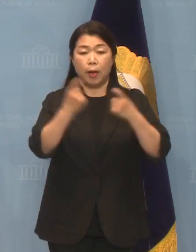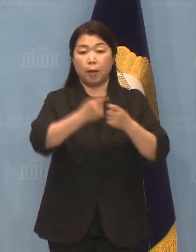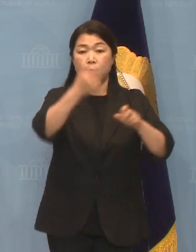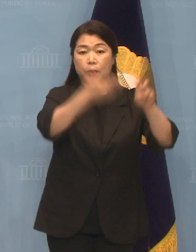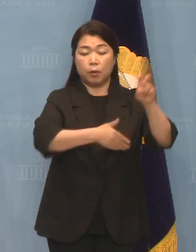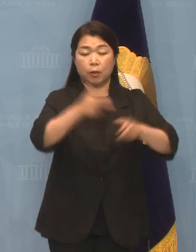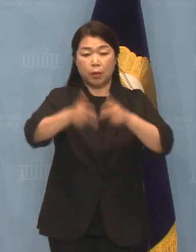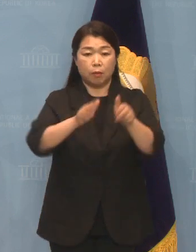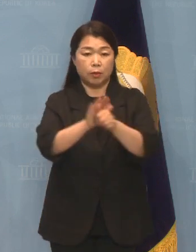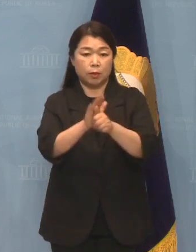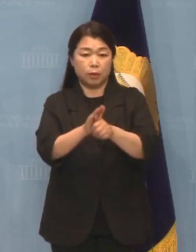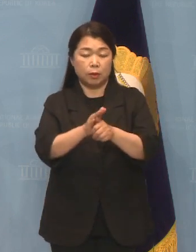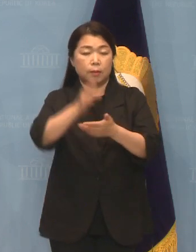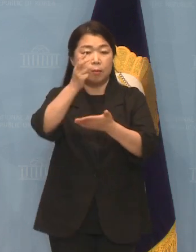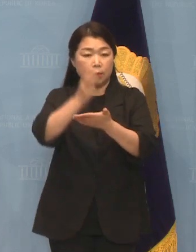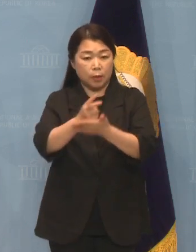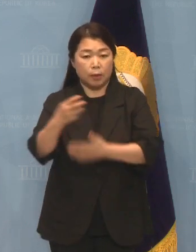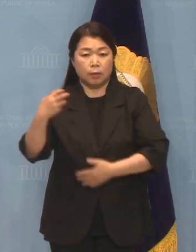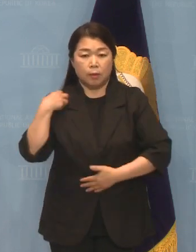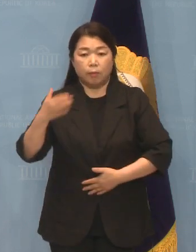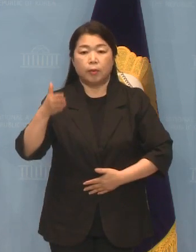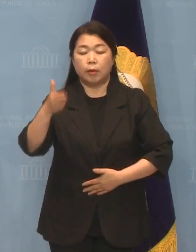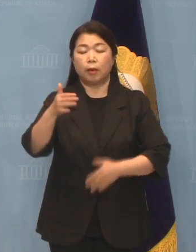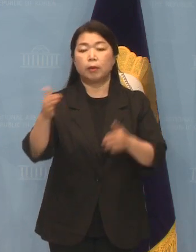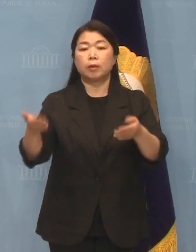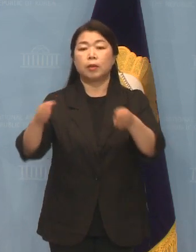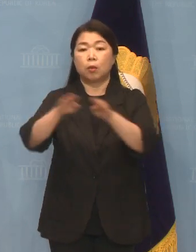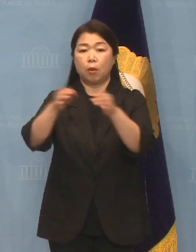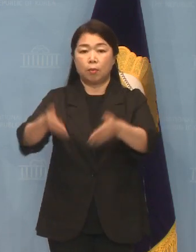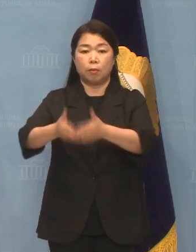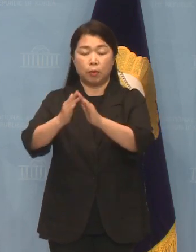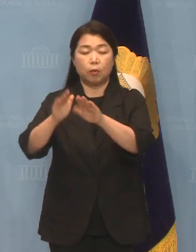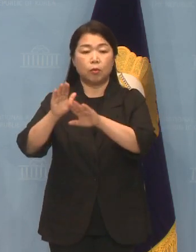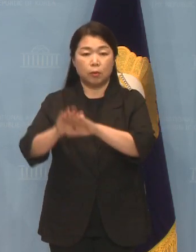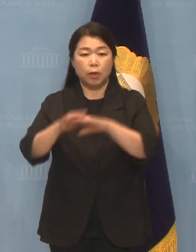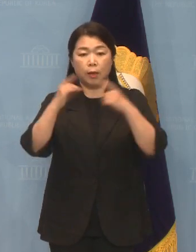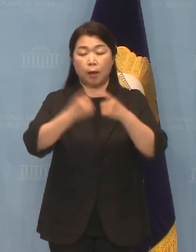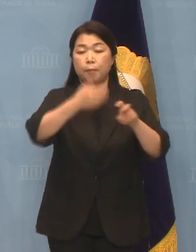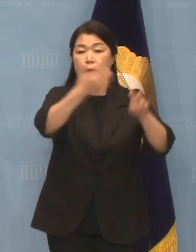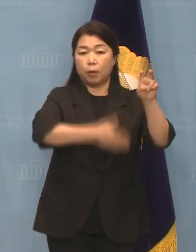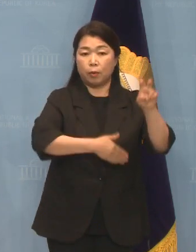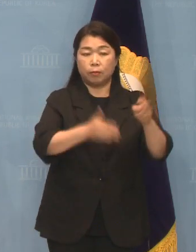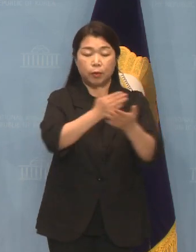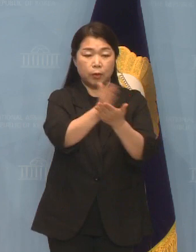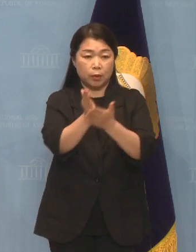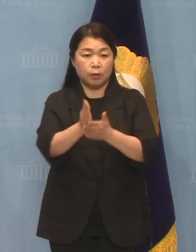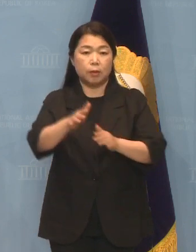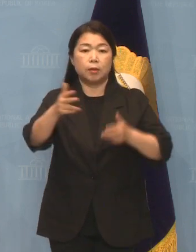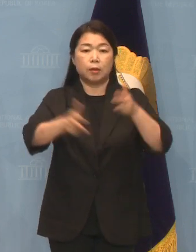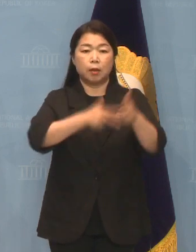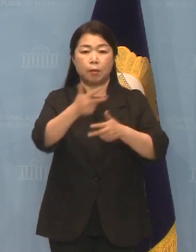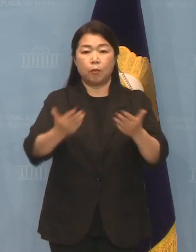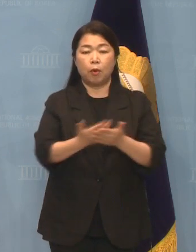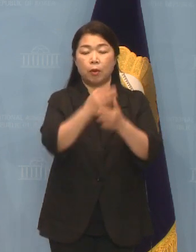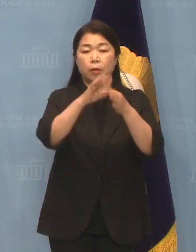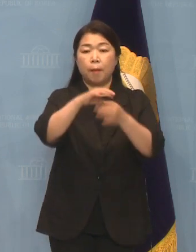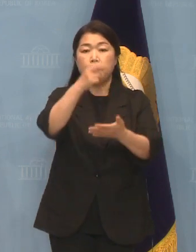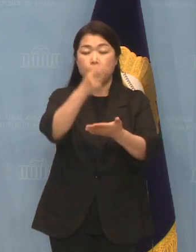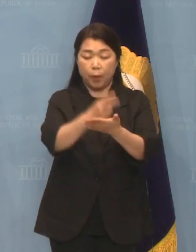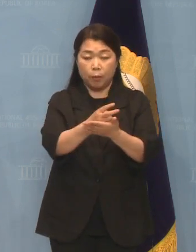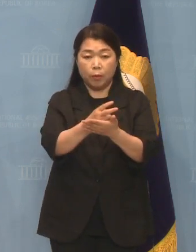콘텐츠 산업 진흥 시책 전담기관을 두도록 하는 개인 미디어 콘텐츠 산업의 진흥에 관한 법률안